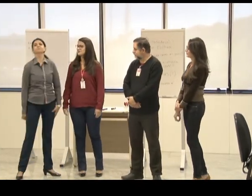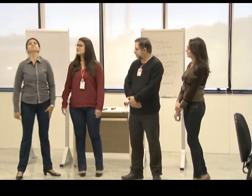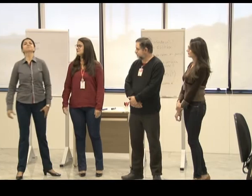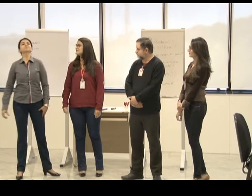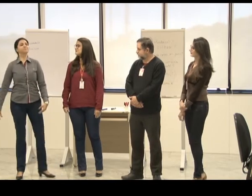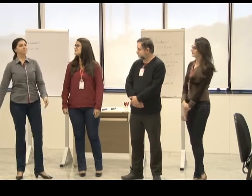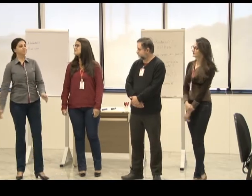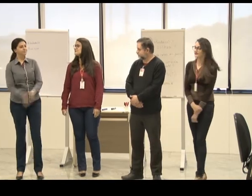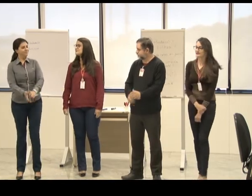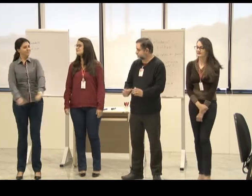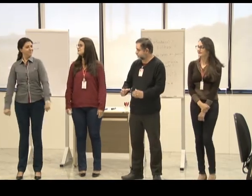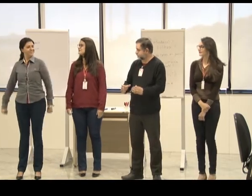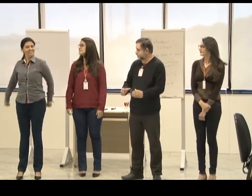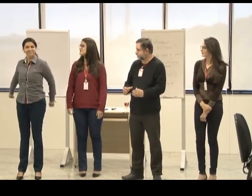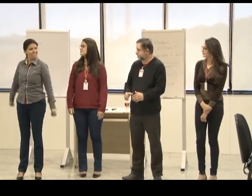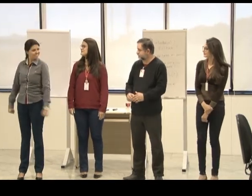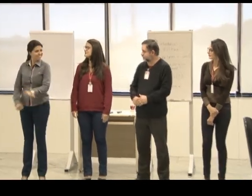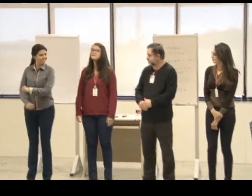Certo. Pode?